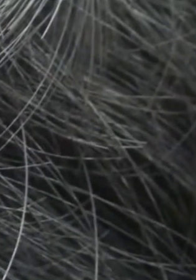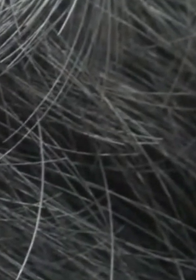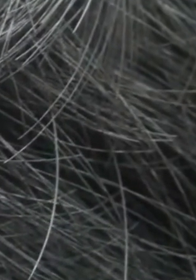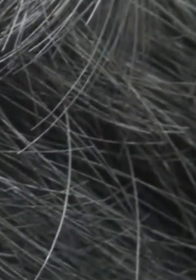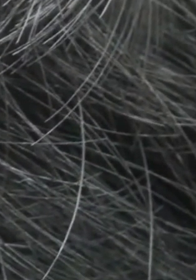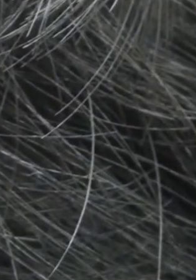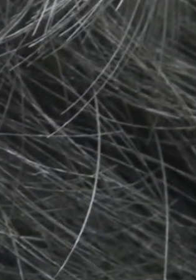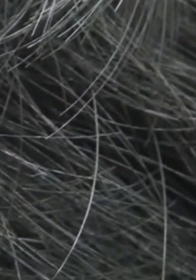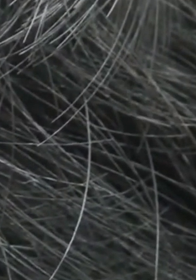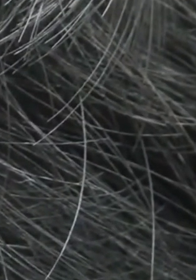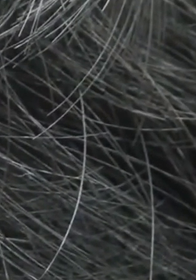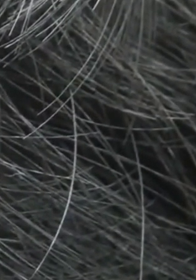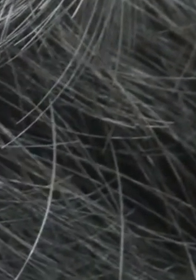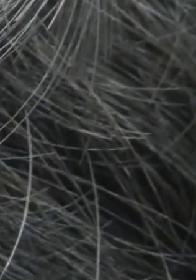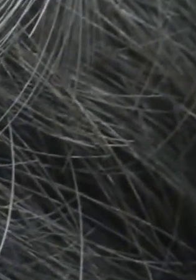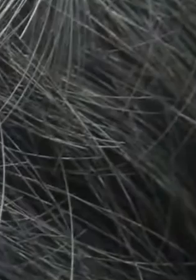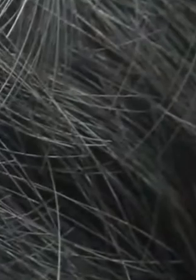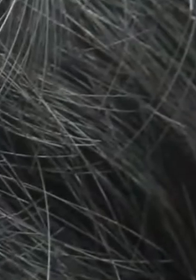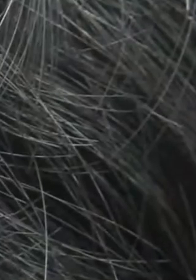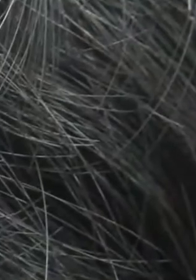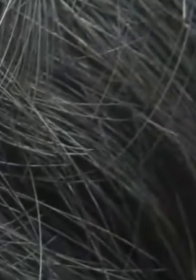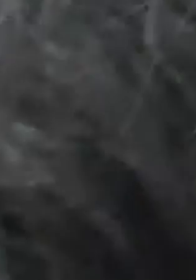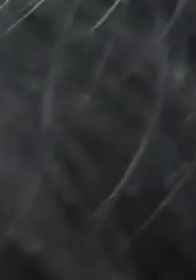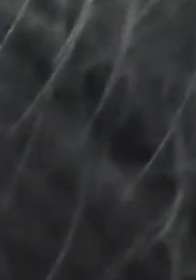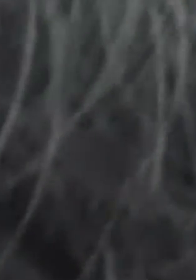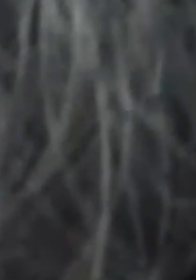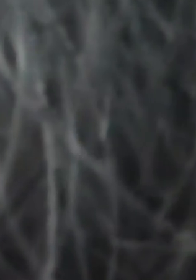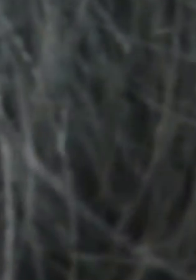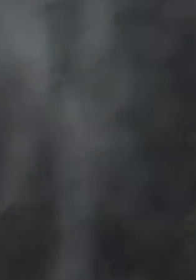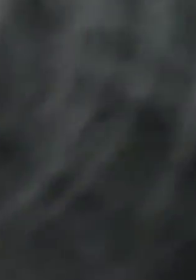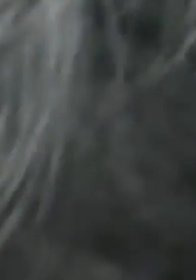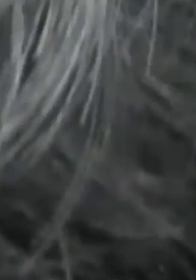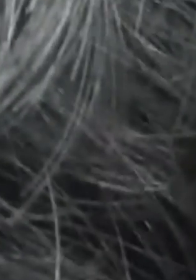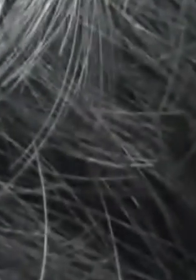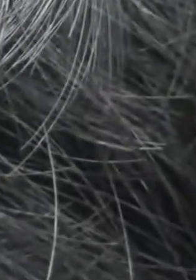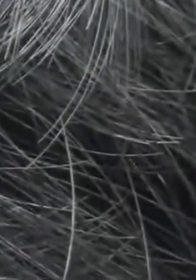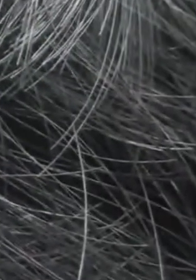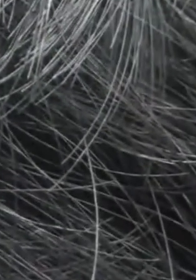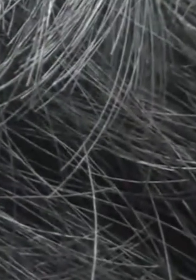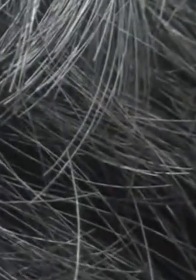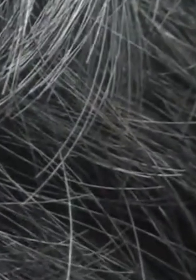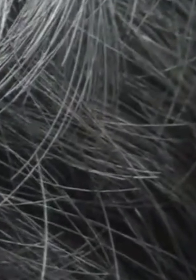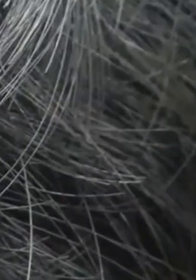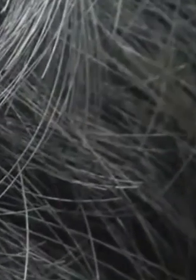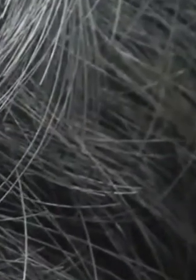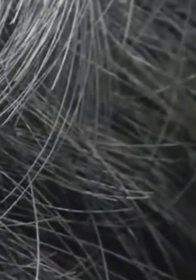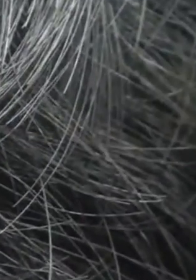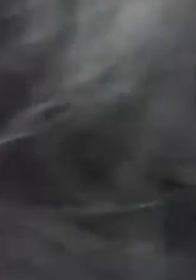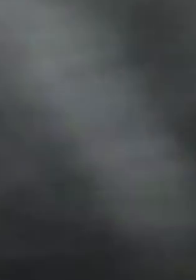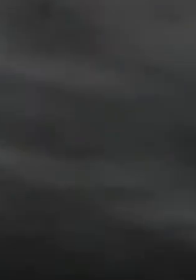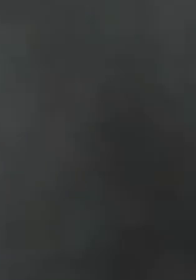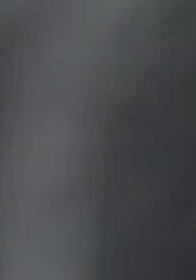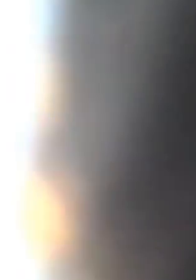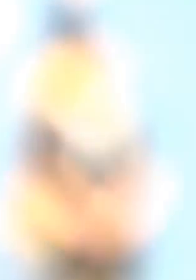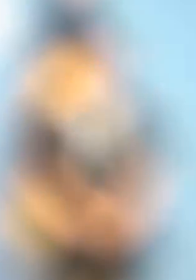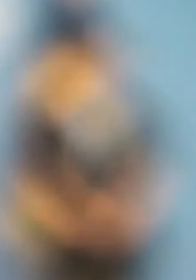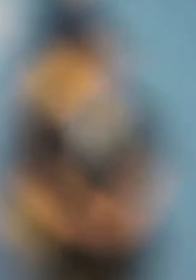강은미 국회의원과 이은주 국회의원의 기자회견문 납북 순으로 진행하도록 하겠습니다.